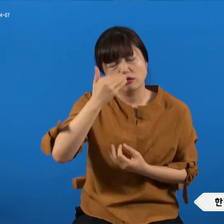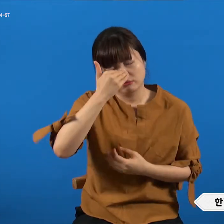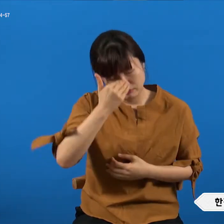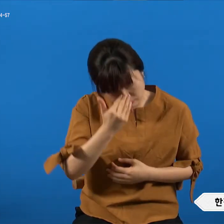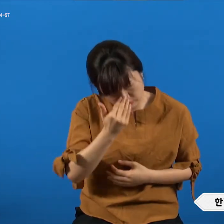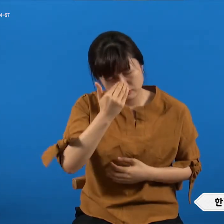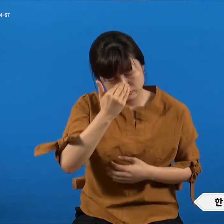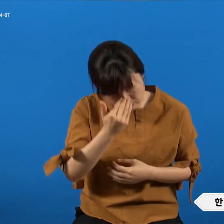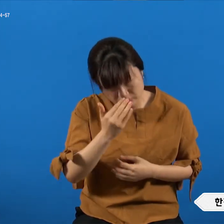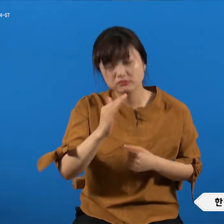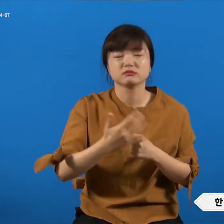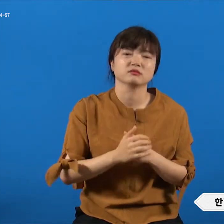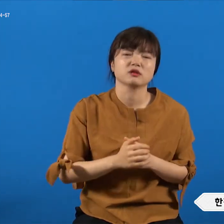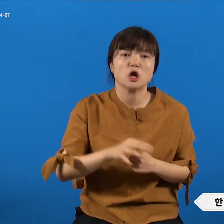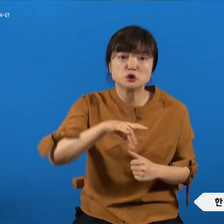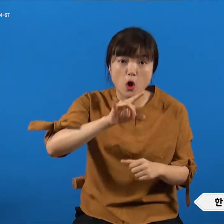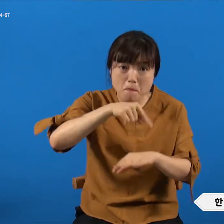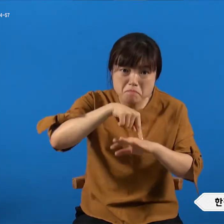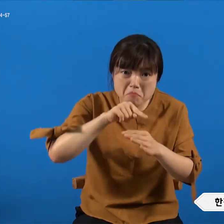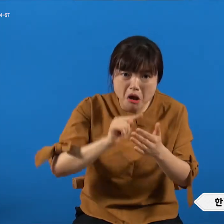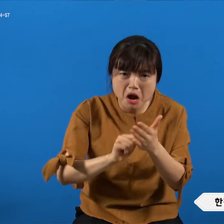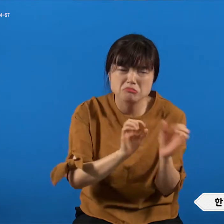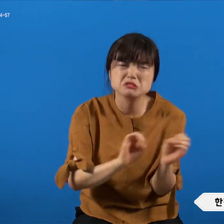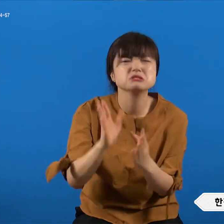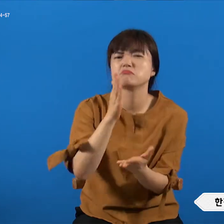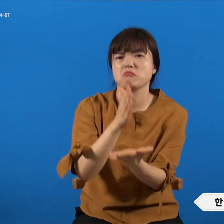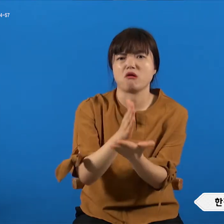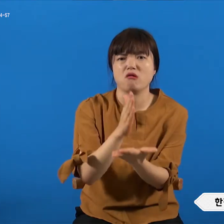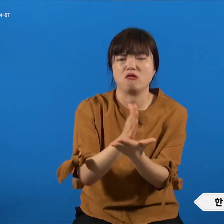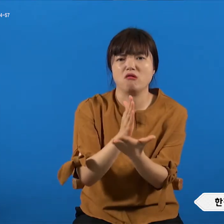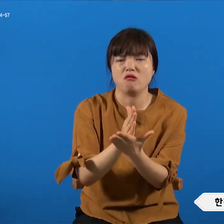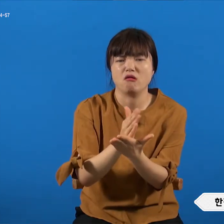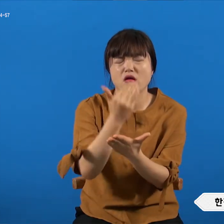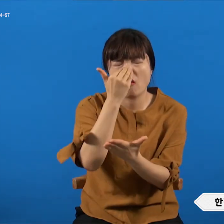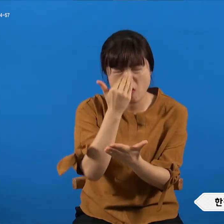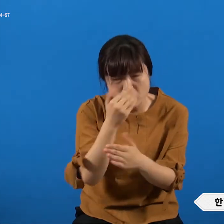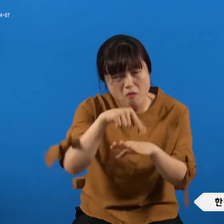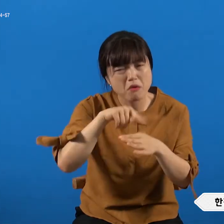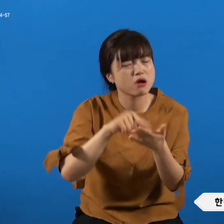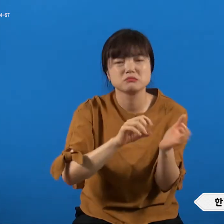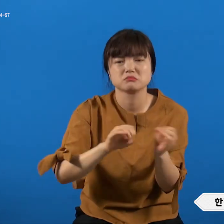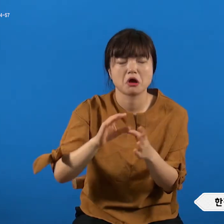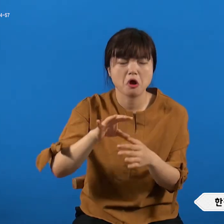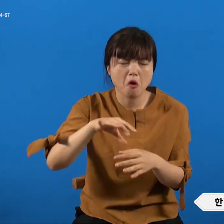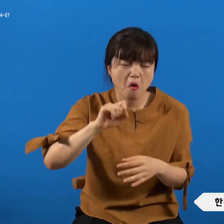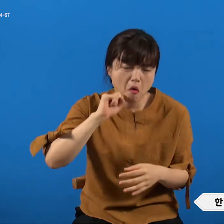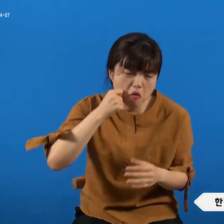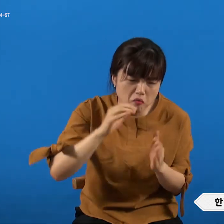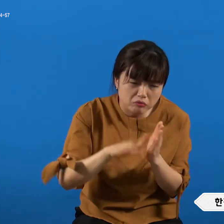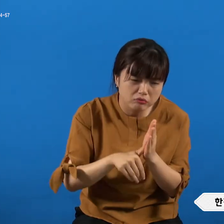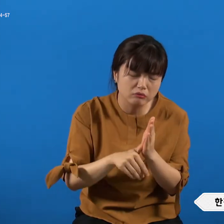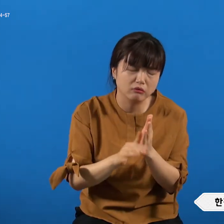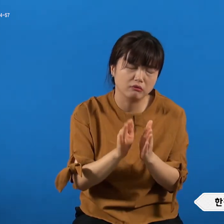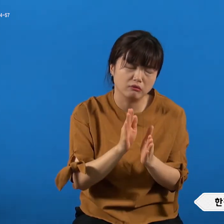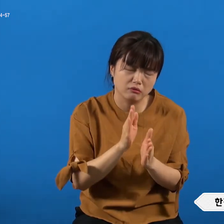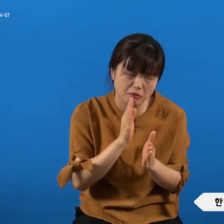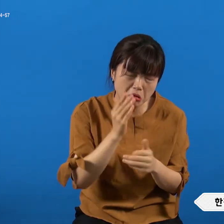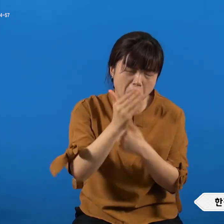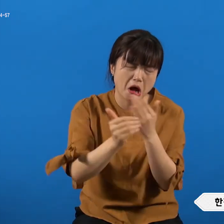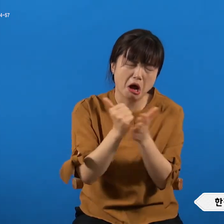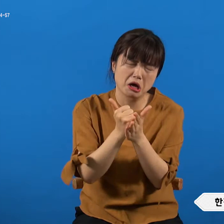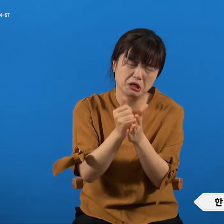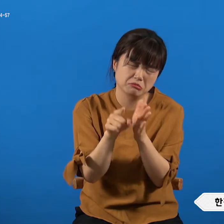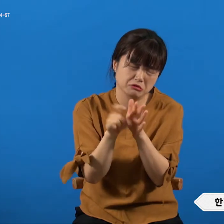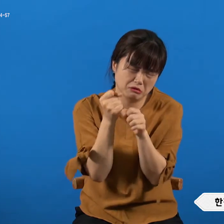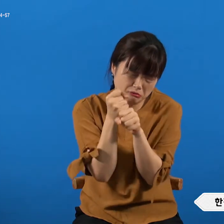됩니다. 초심을 잃지 말라 하는 게 그런 뜻 아닙니까? 어려울 때 얼마나 정말